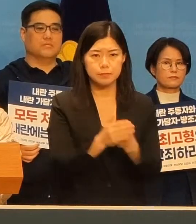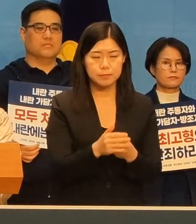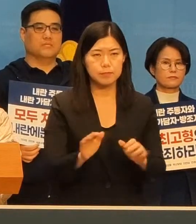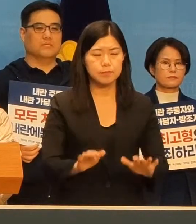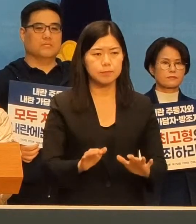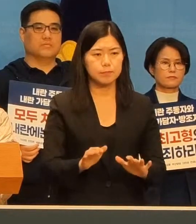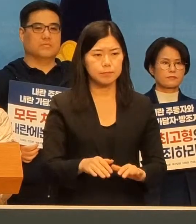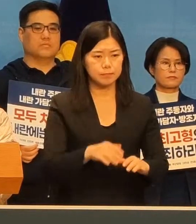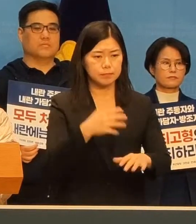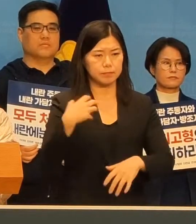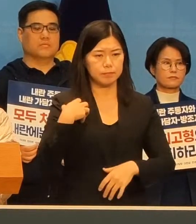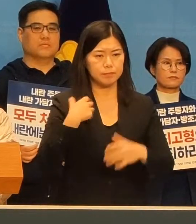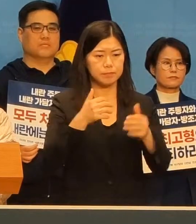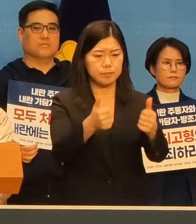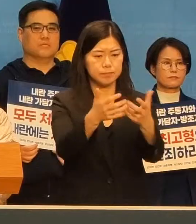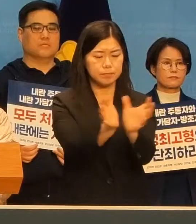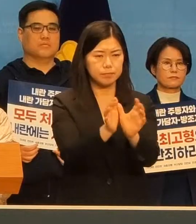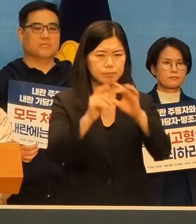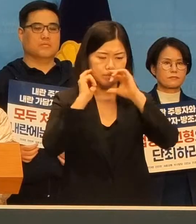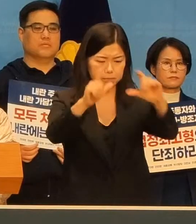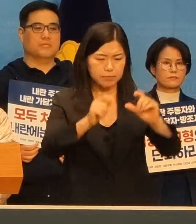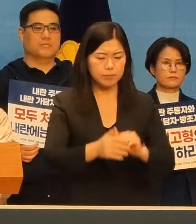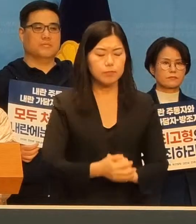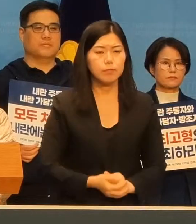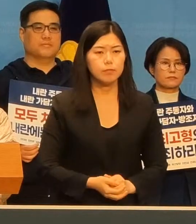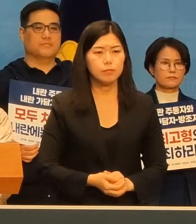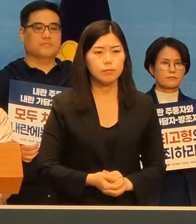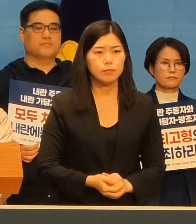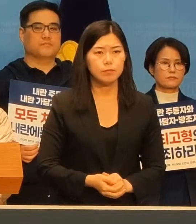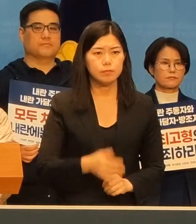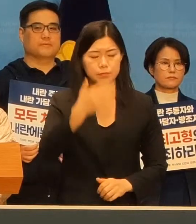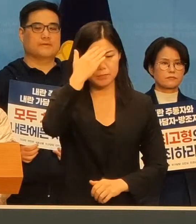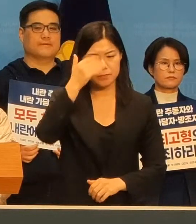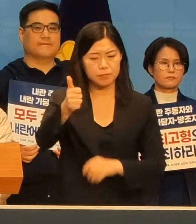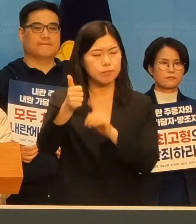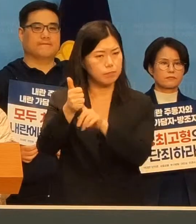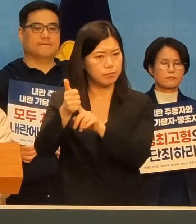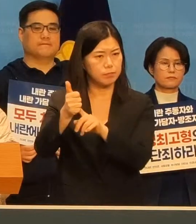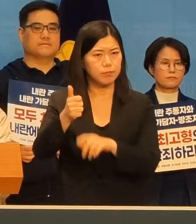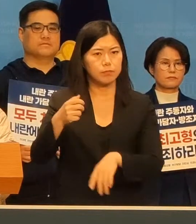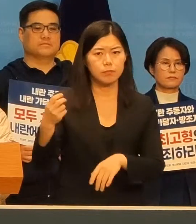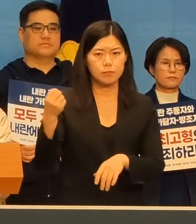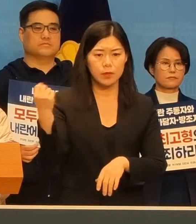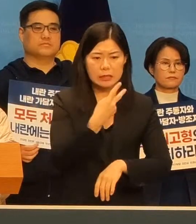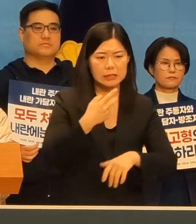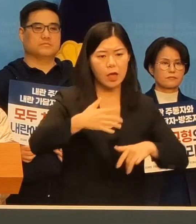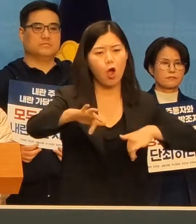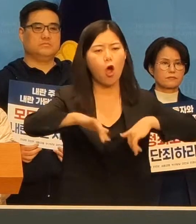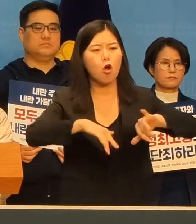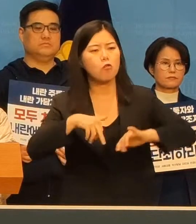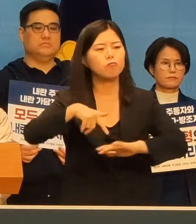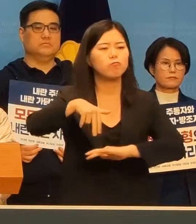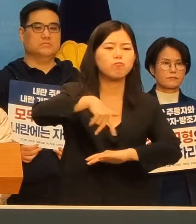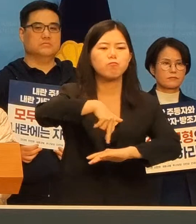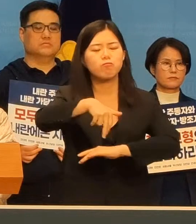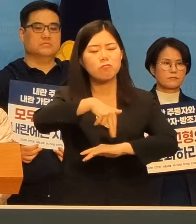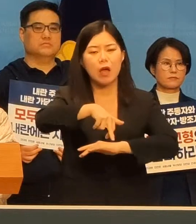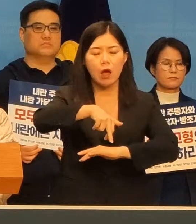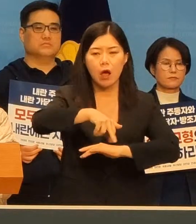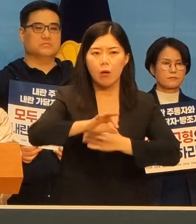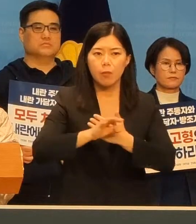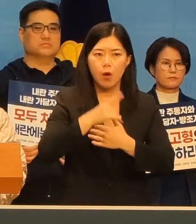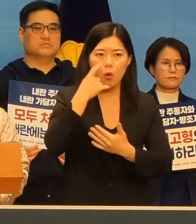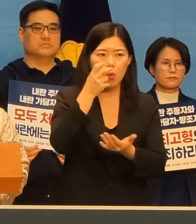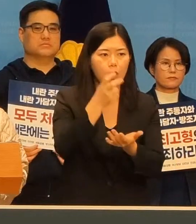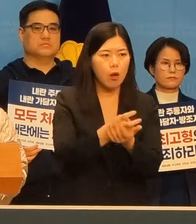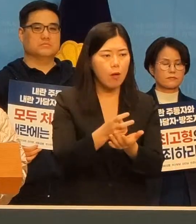담당 재판부에 분명히 경고합니다. 내란 우두머리 혐의자가 또다시 거리를 활보하게 만든다면 위헌